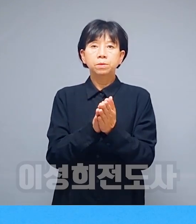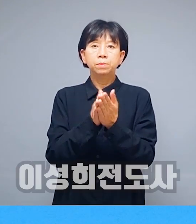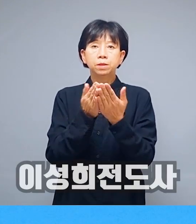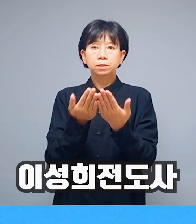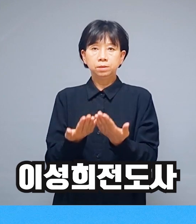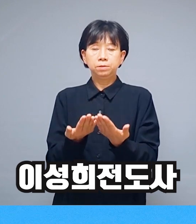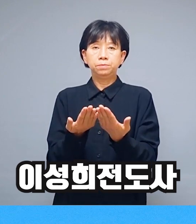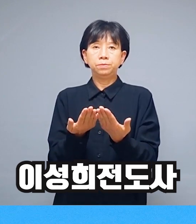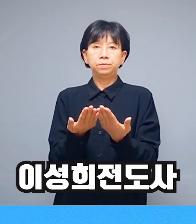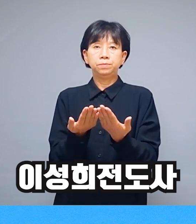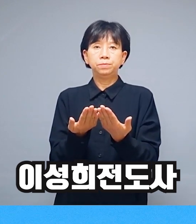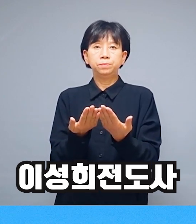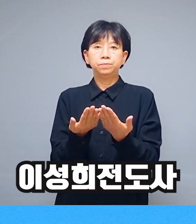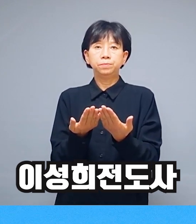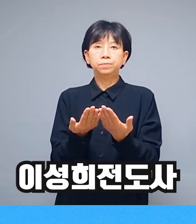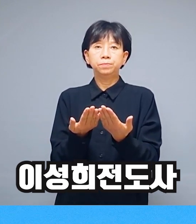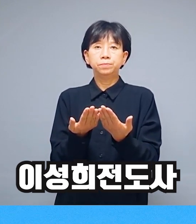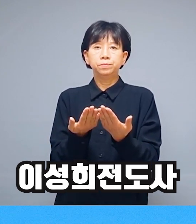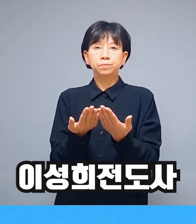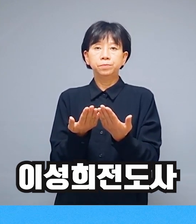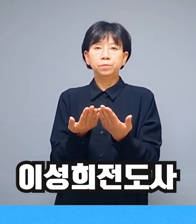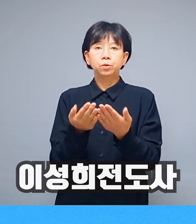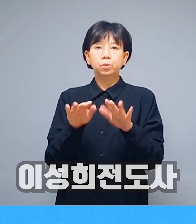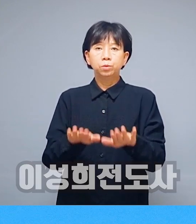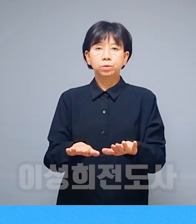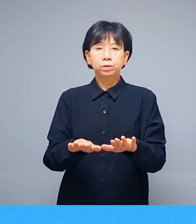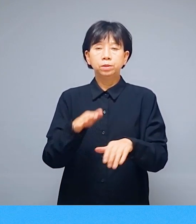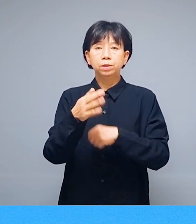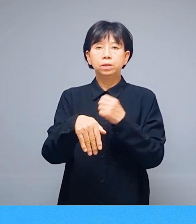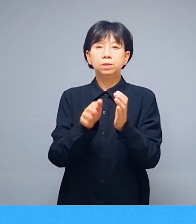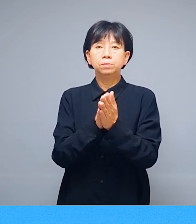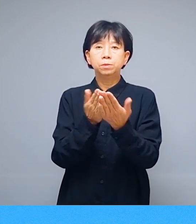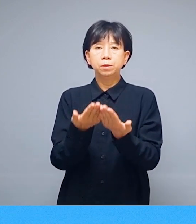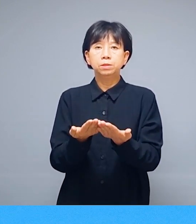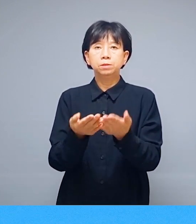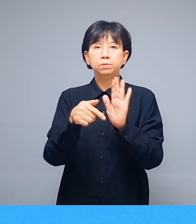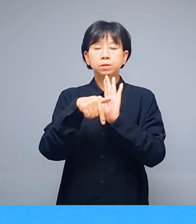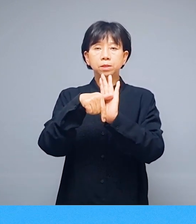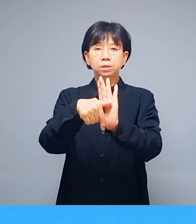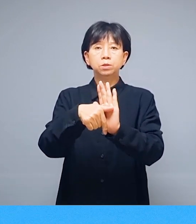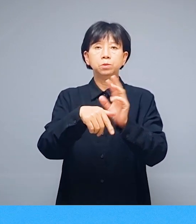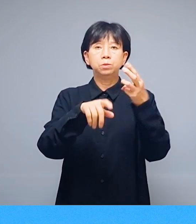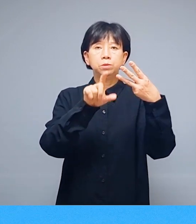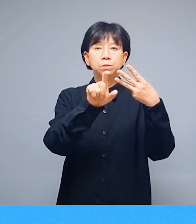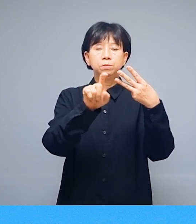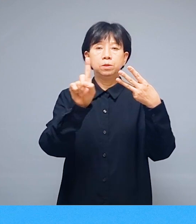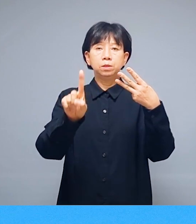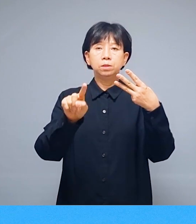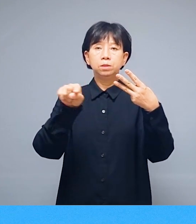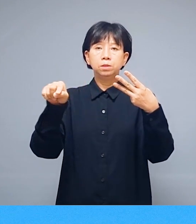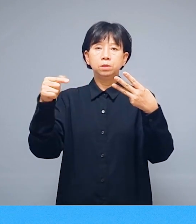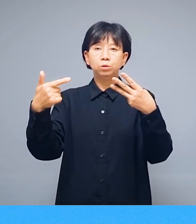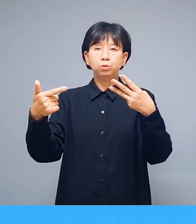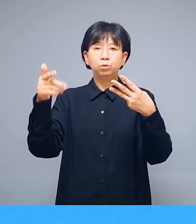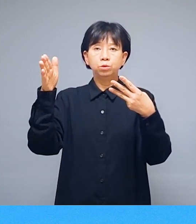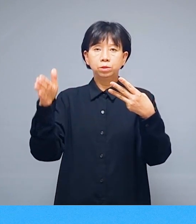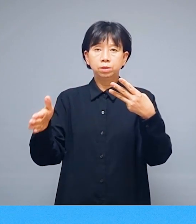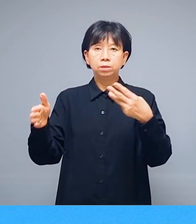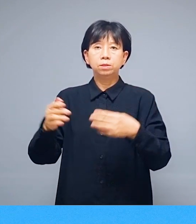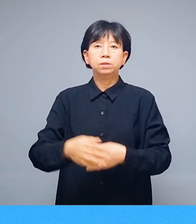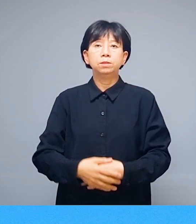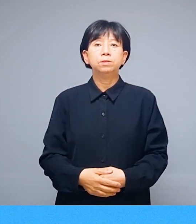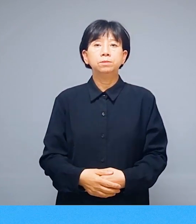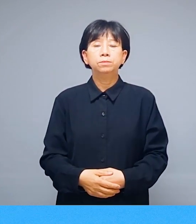말씀 같이 찾아보도록 하겠습니다. 은혜 받으실 하나님의 말씀은 요한계시록 3장 1절에서